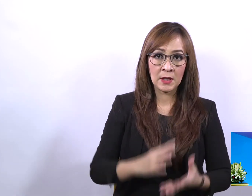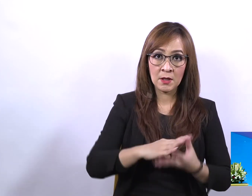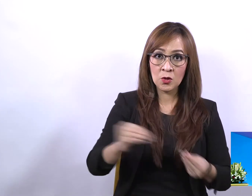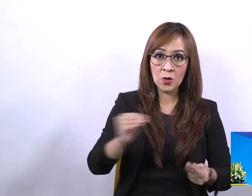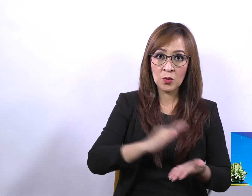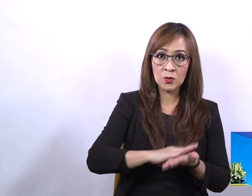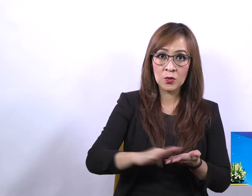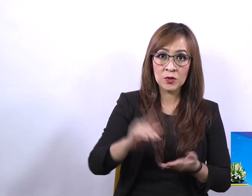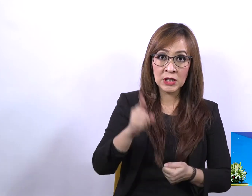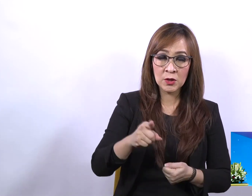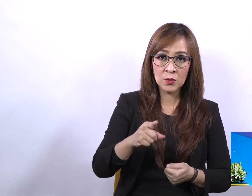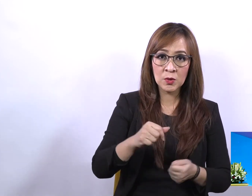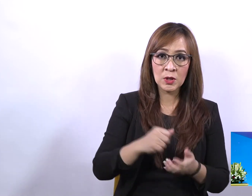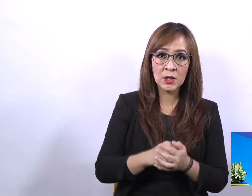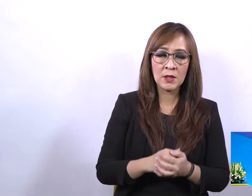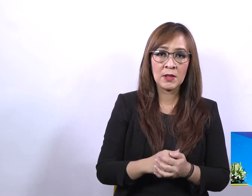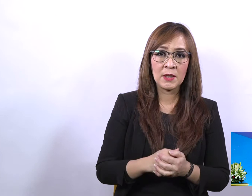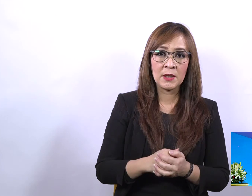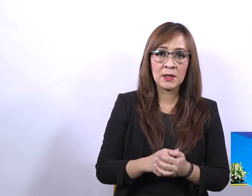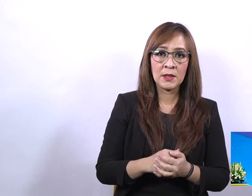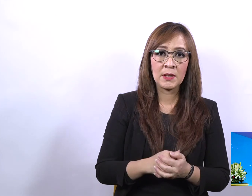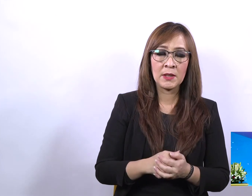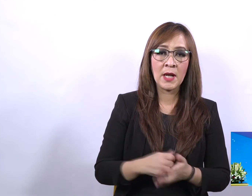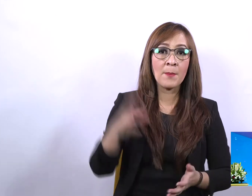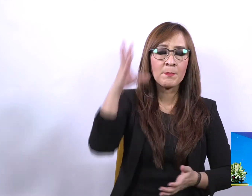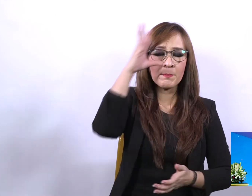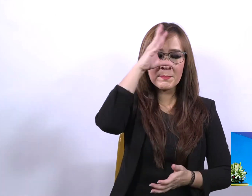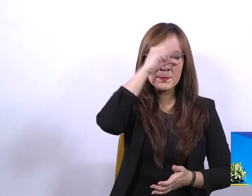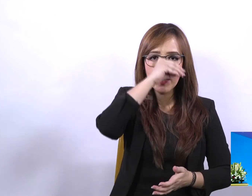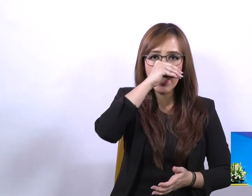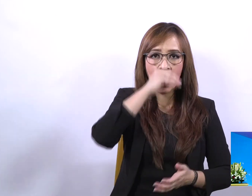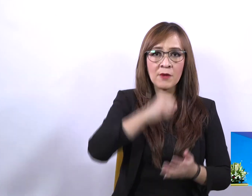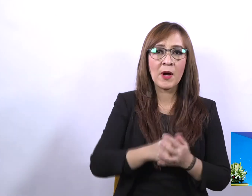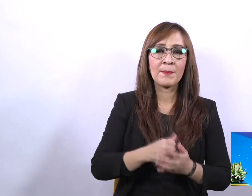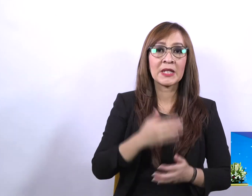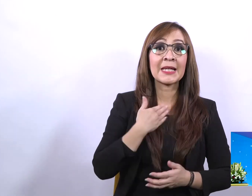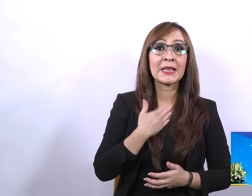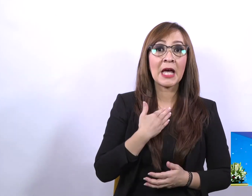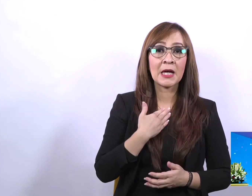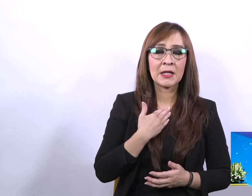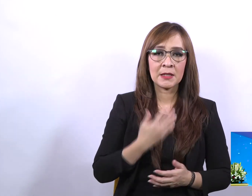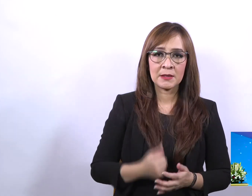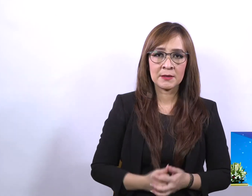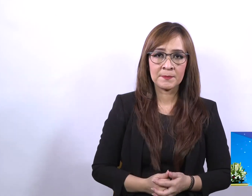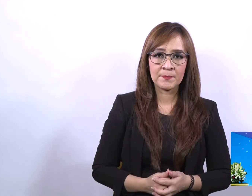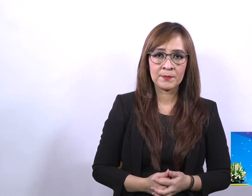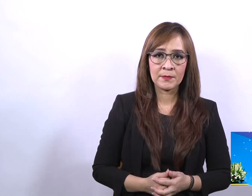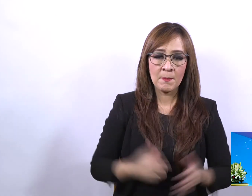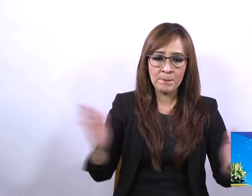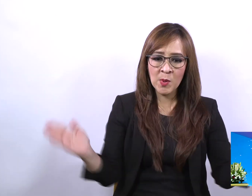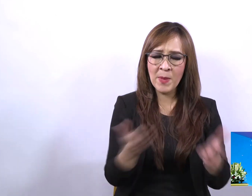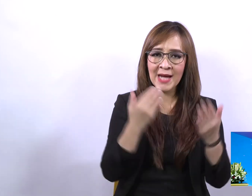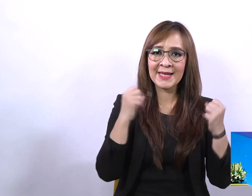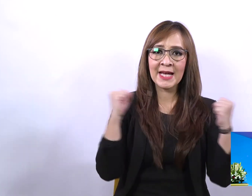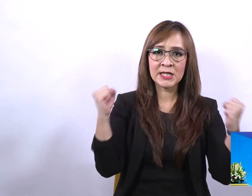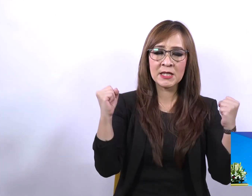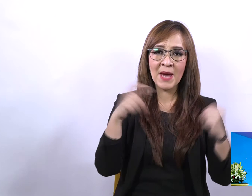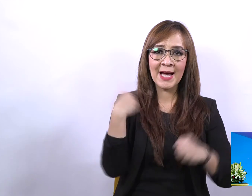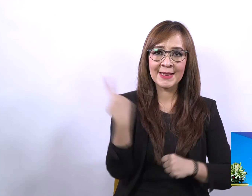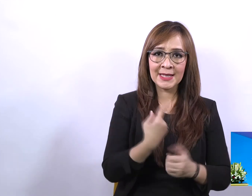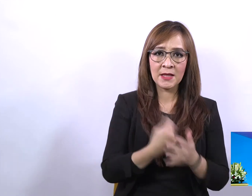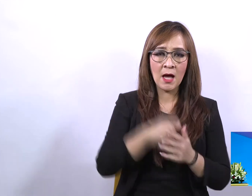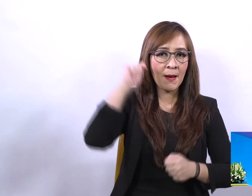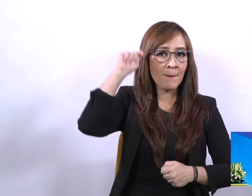nge-review disitulah menyadarkan kita nge-rap Kudus itulah membangkitkan semangat kita revolusi